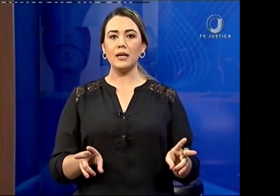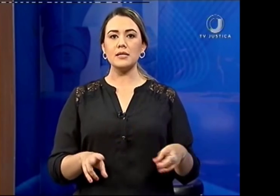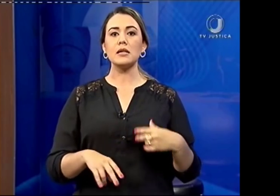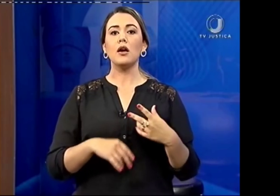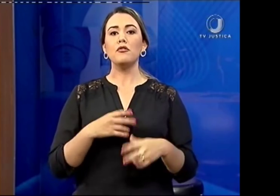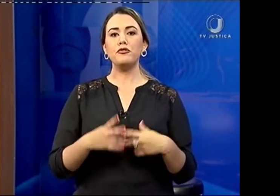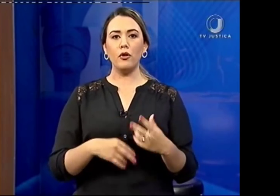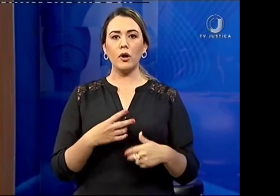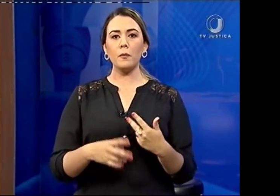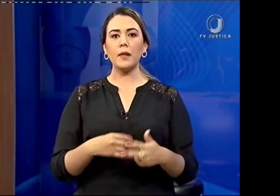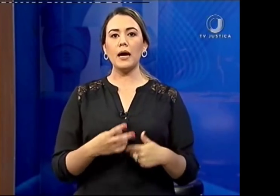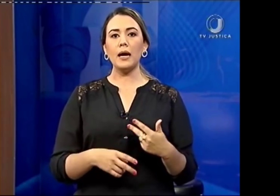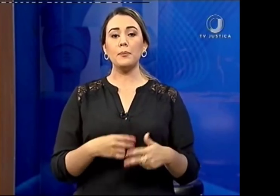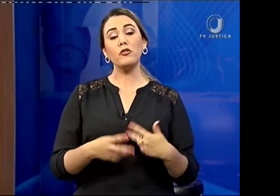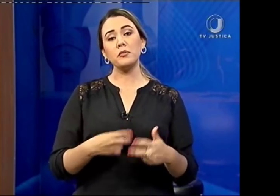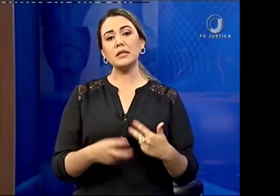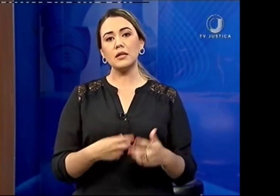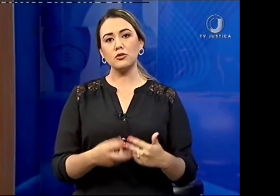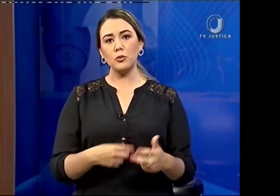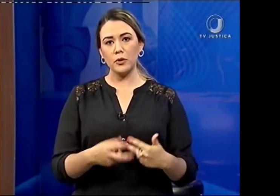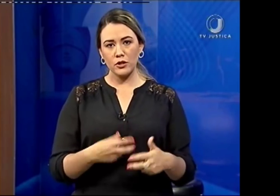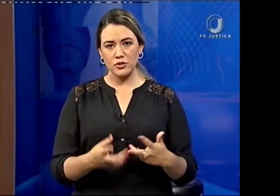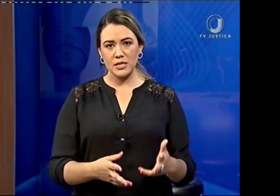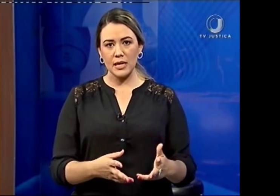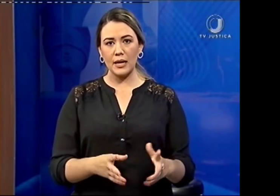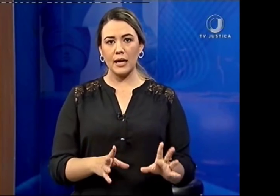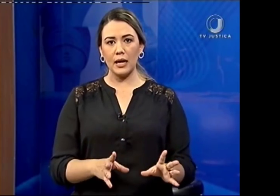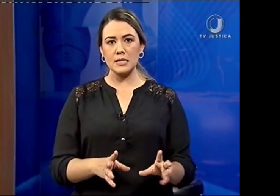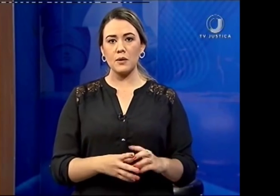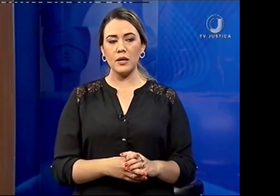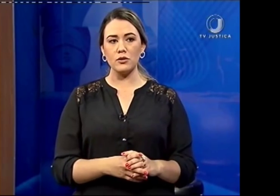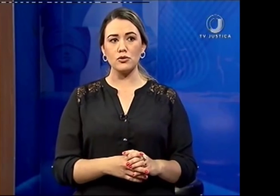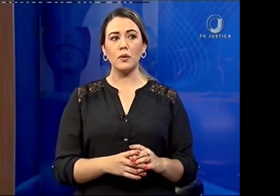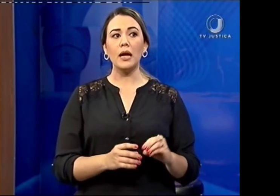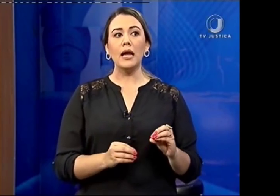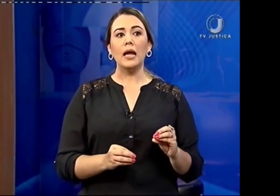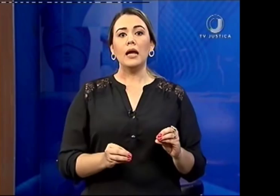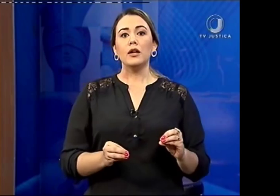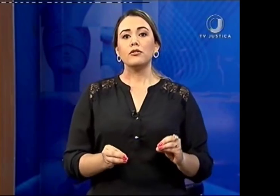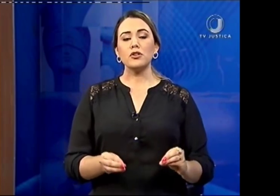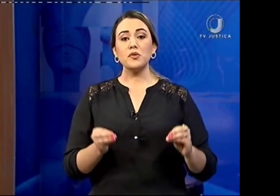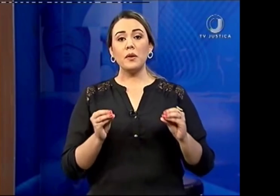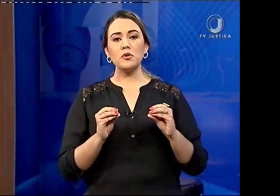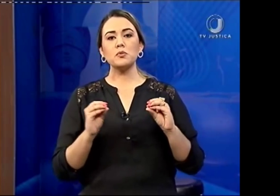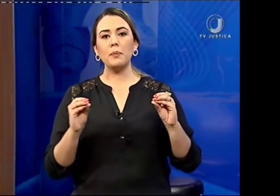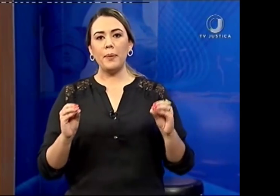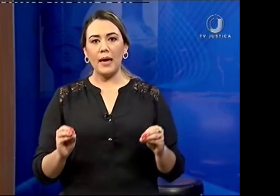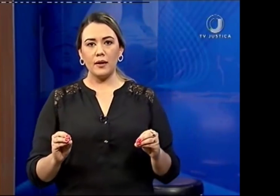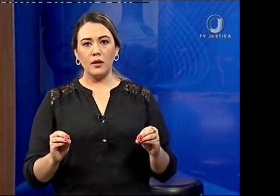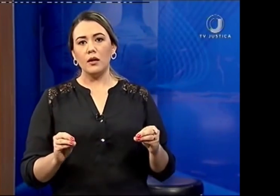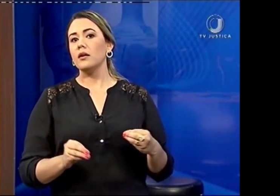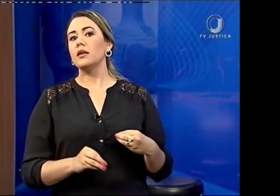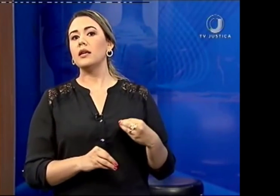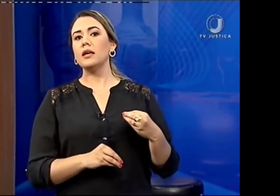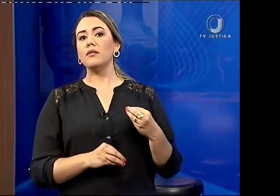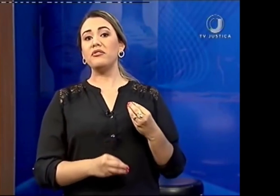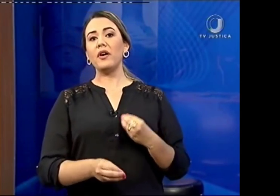contrárias, foram movimentando o Poder Judiciário em relação a isso. Nós tivemos uma PEC que